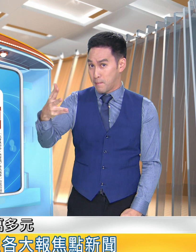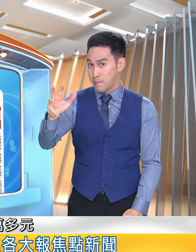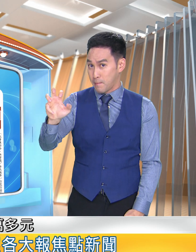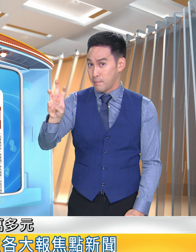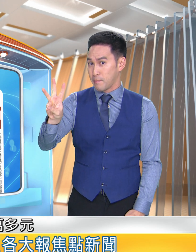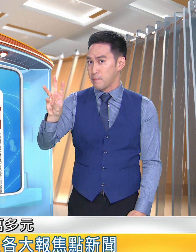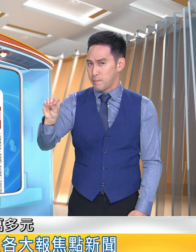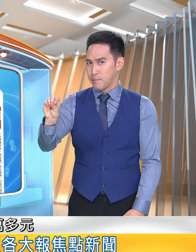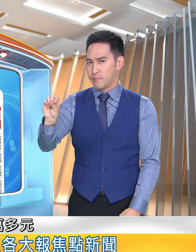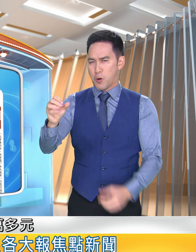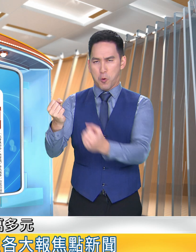3883万多元。